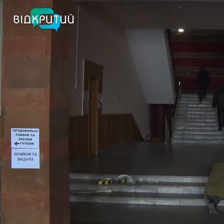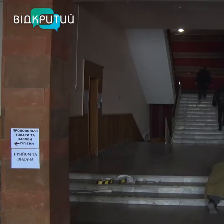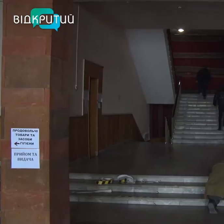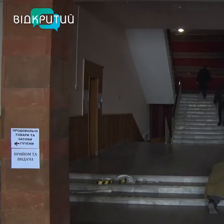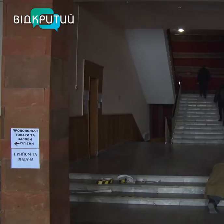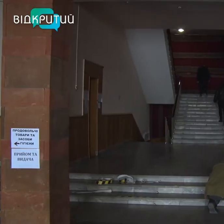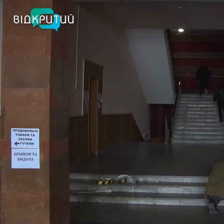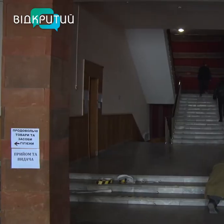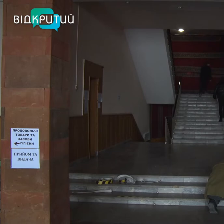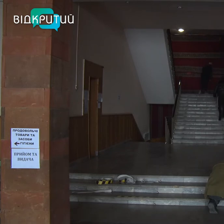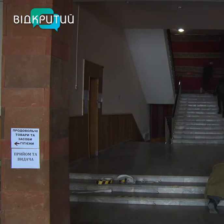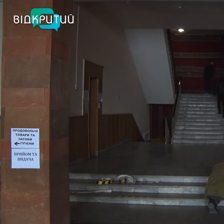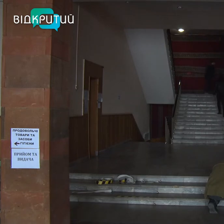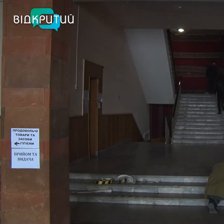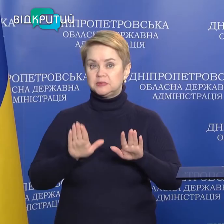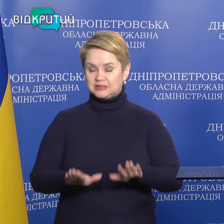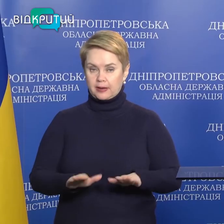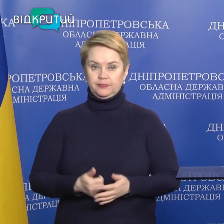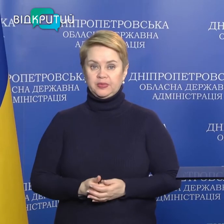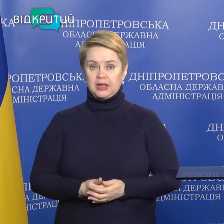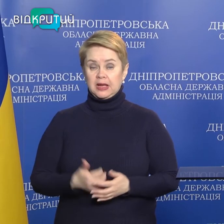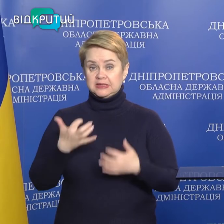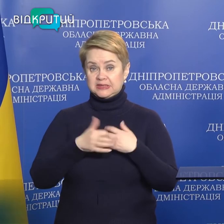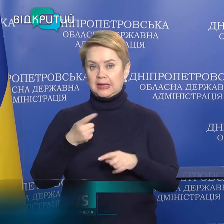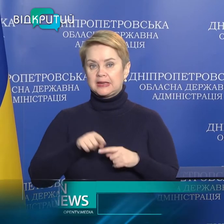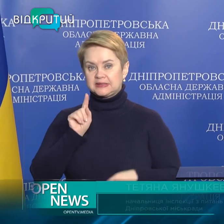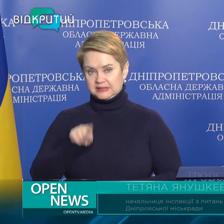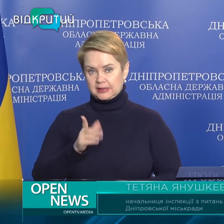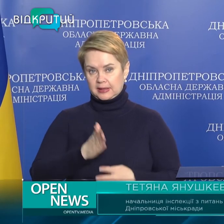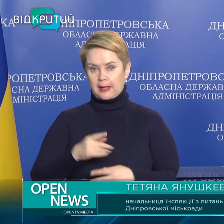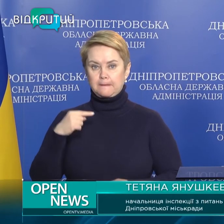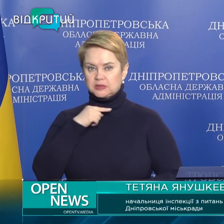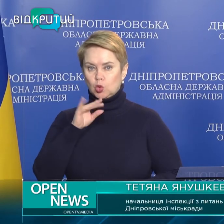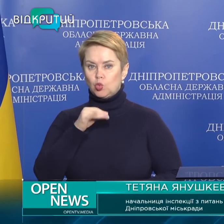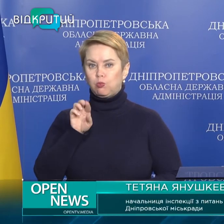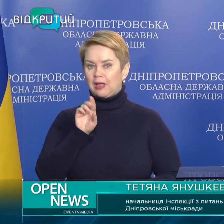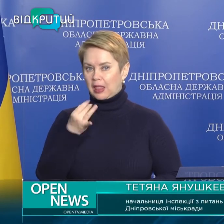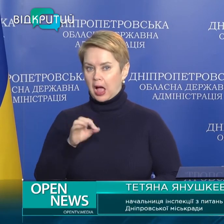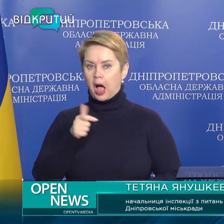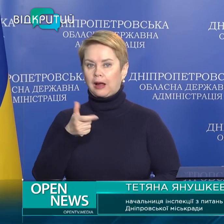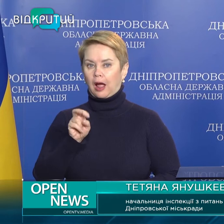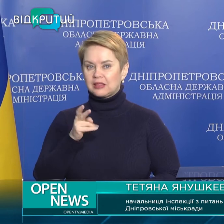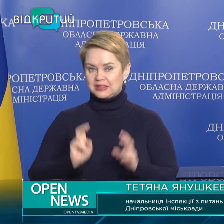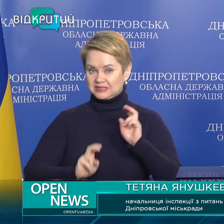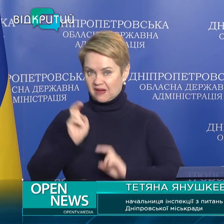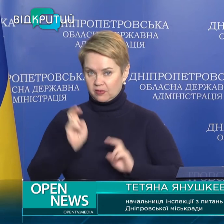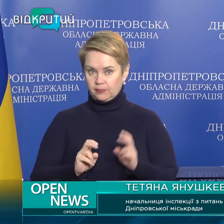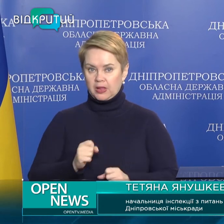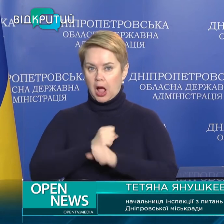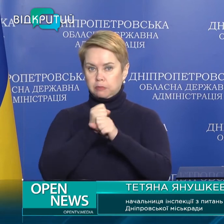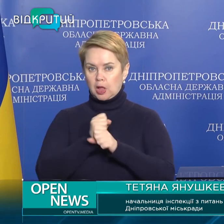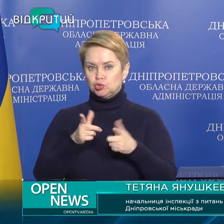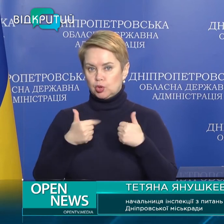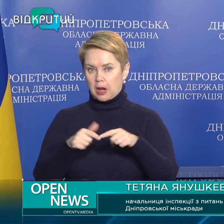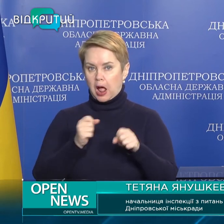зо два десятки роботодавців Дніпра. Серед цих є м'ясокомбінат «Ювілейний», агрегатний завод, аптечні